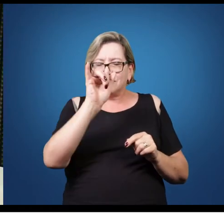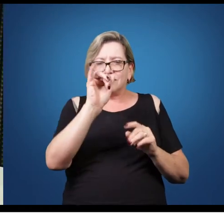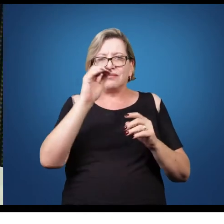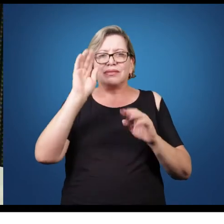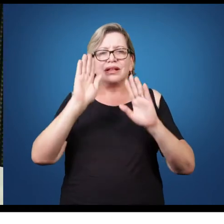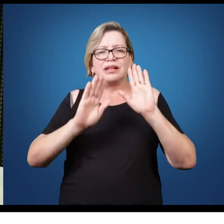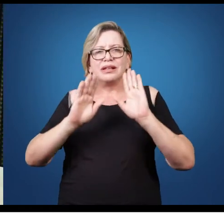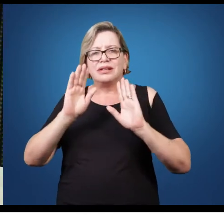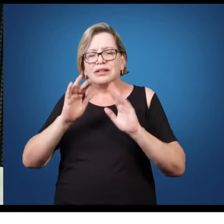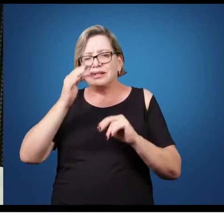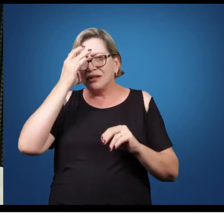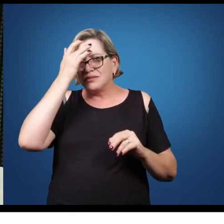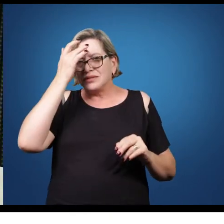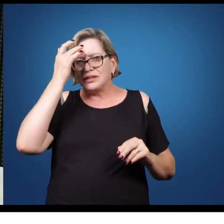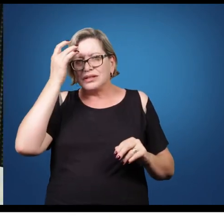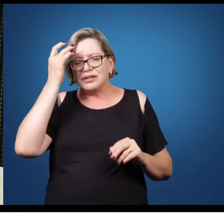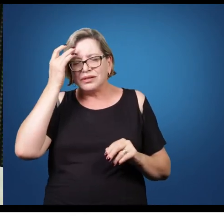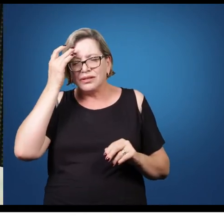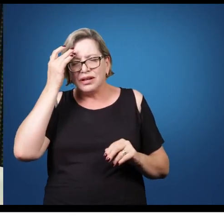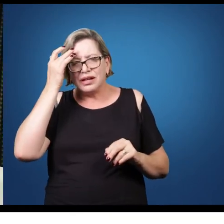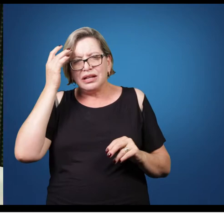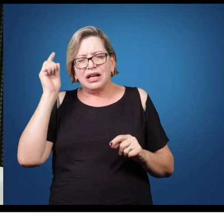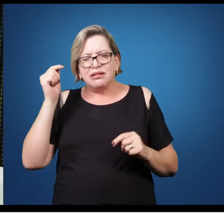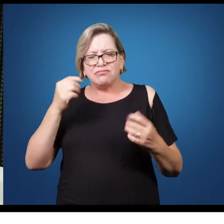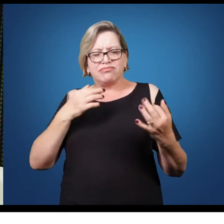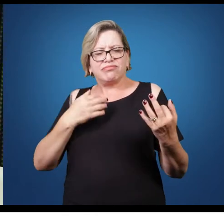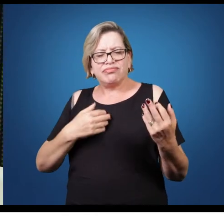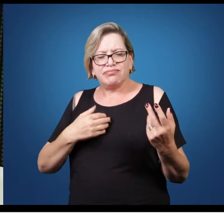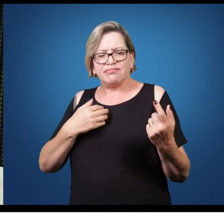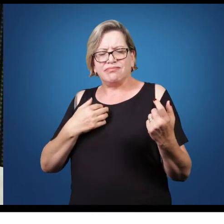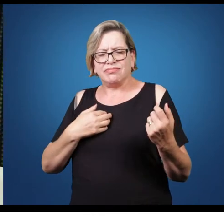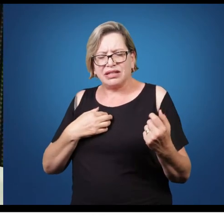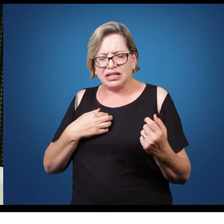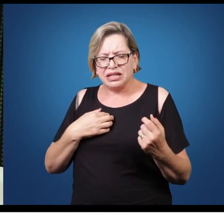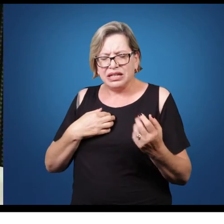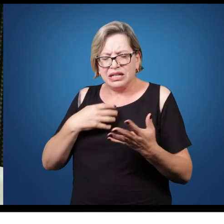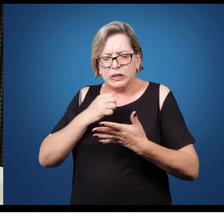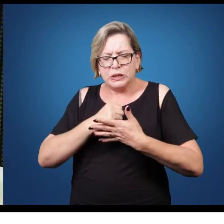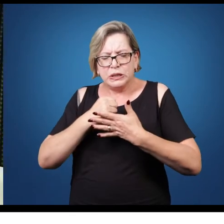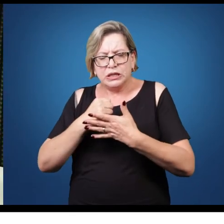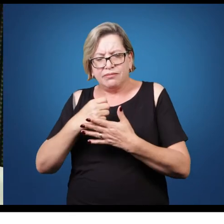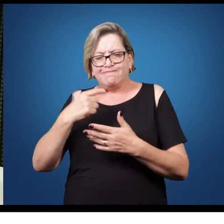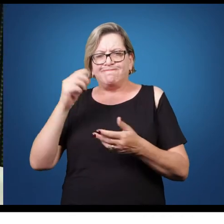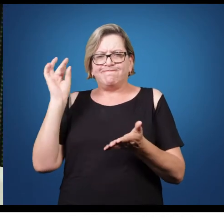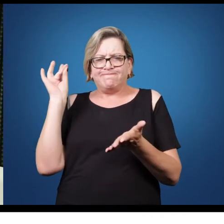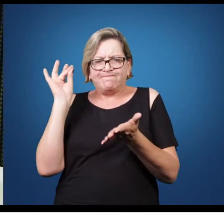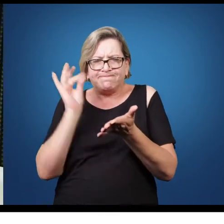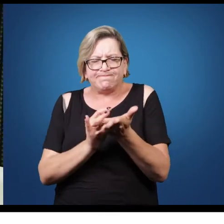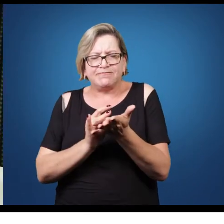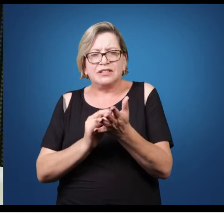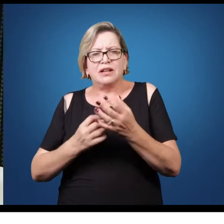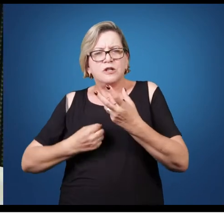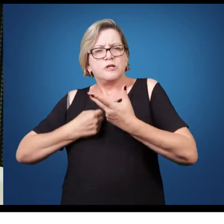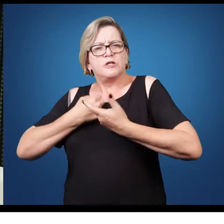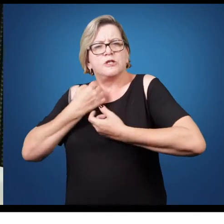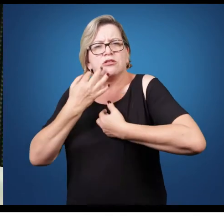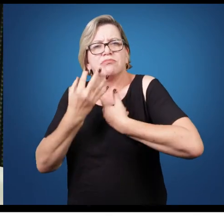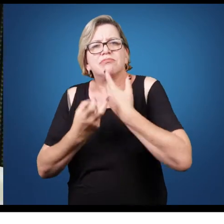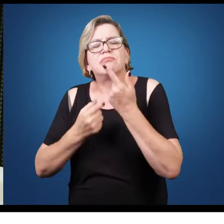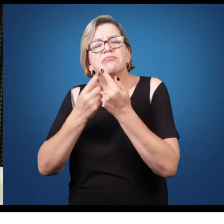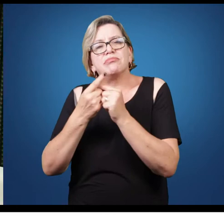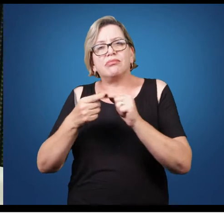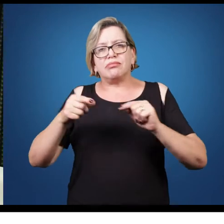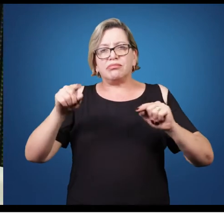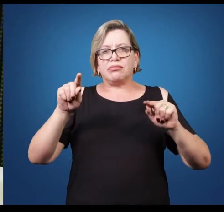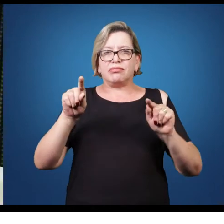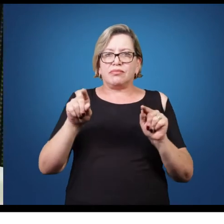contrabaixo gravando eu estava grávida de verdade está acreditando que estava fazendo e de fato se escuta falar em coisa que